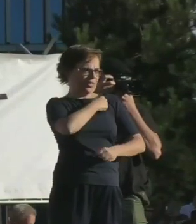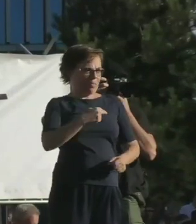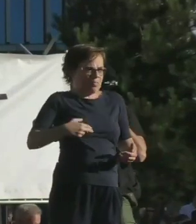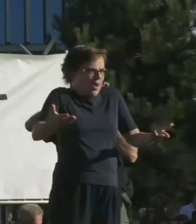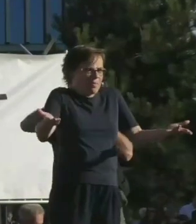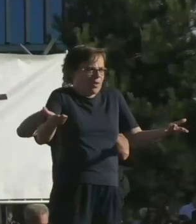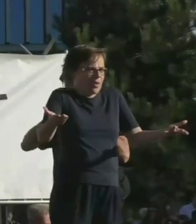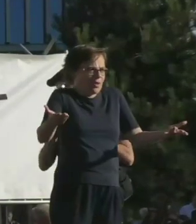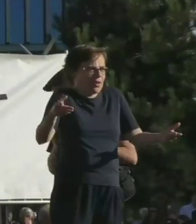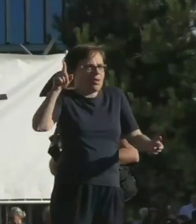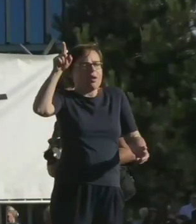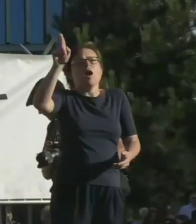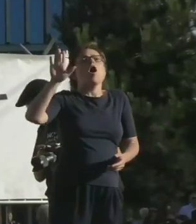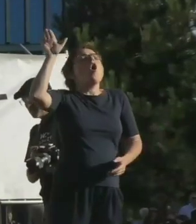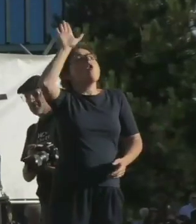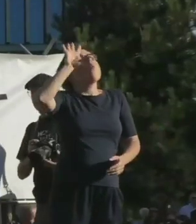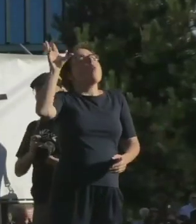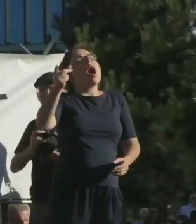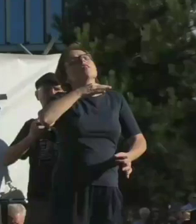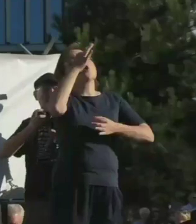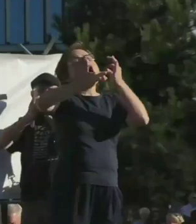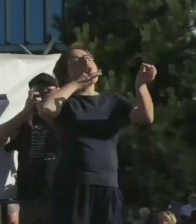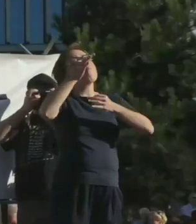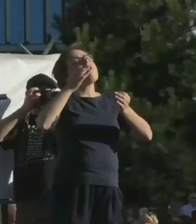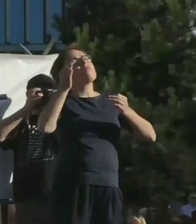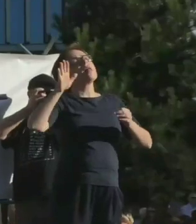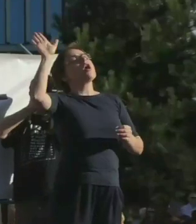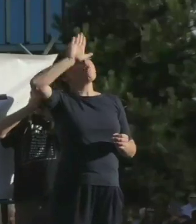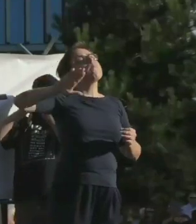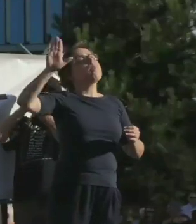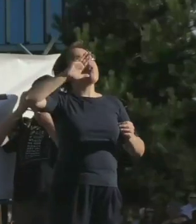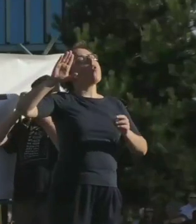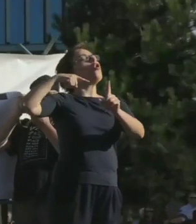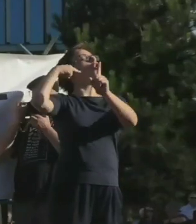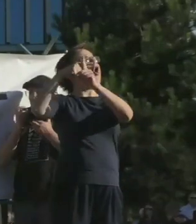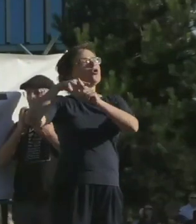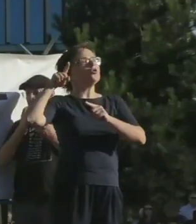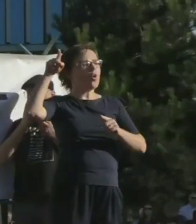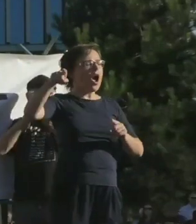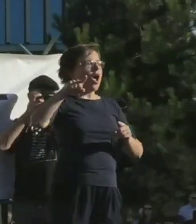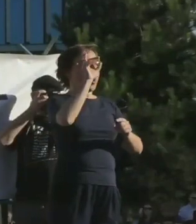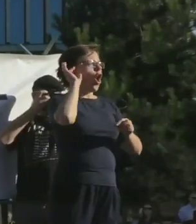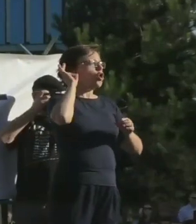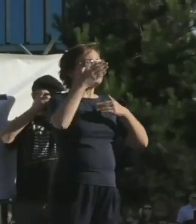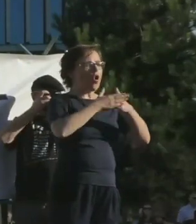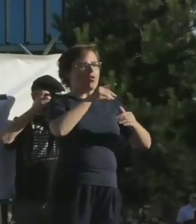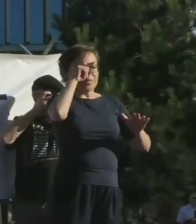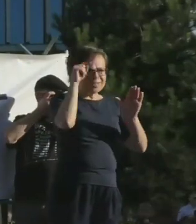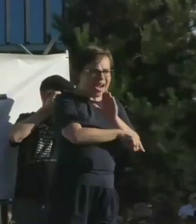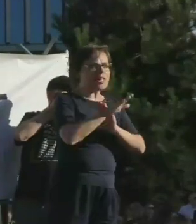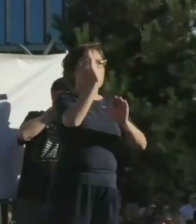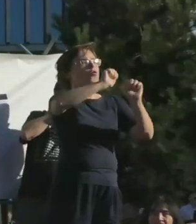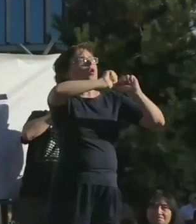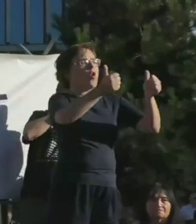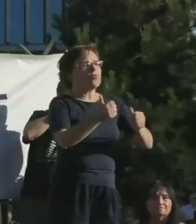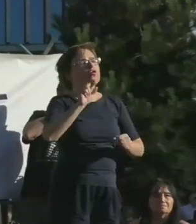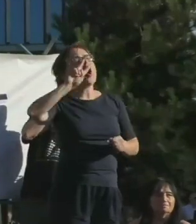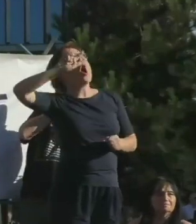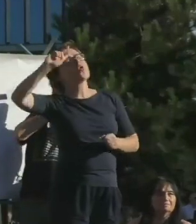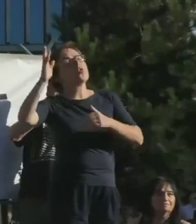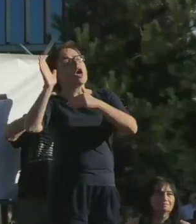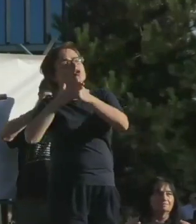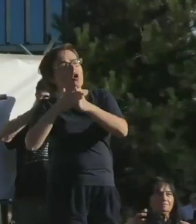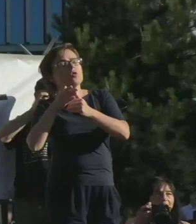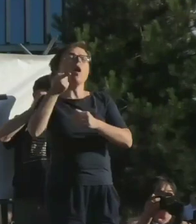to z Bogiem na ustach, z krzyżem w łapie, zdradza żonę, rozwodzi się, a dla drugiej przed